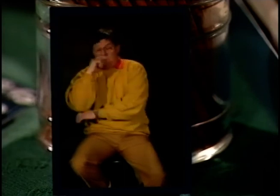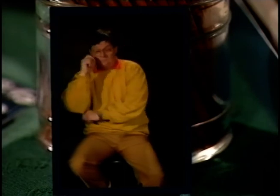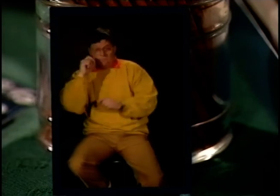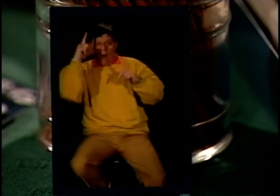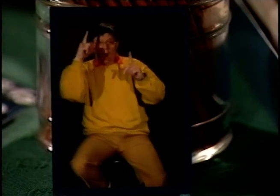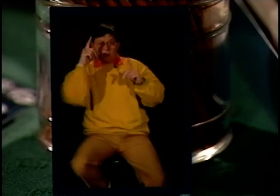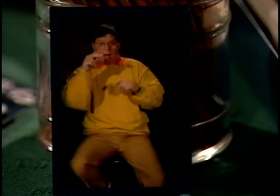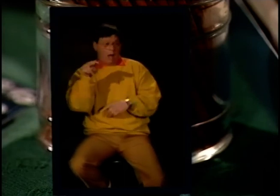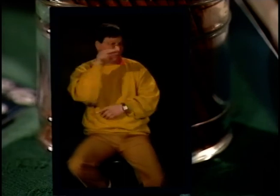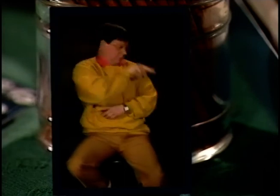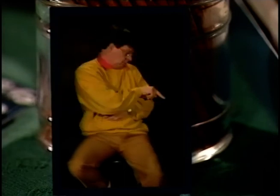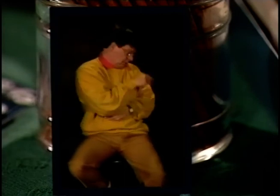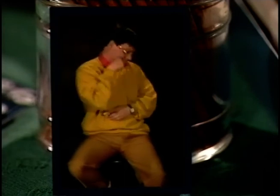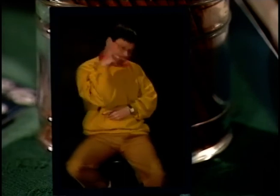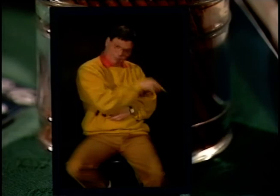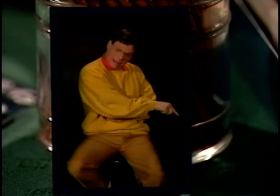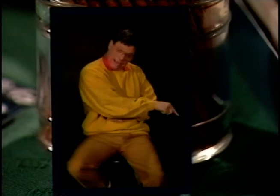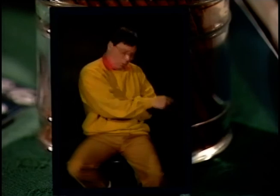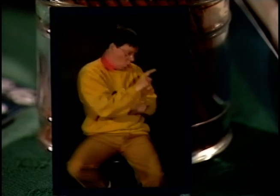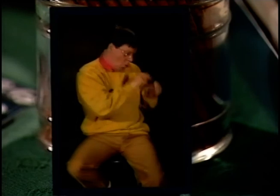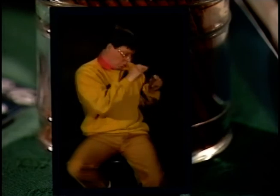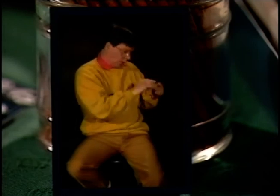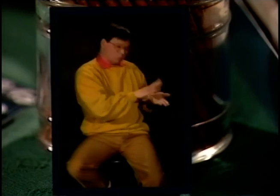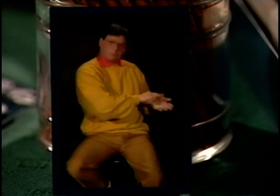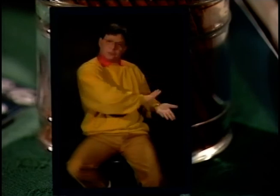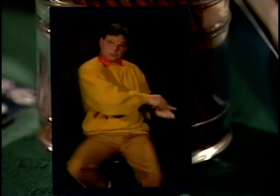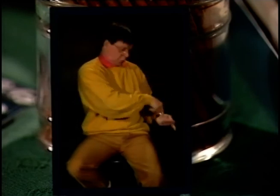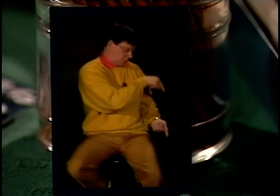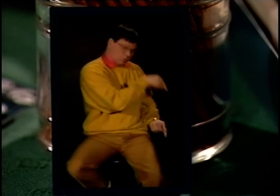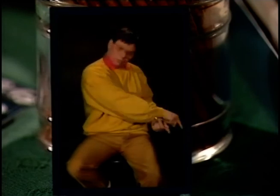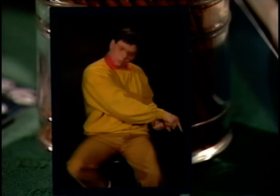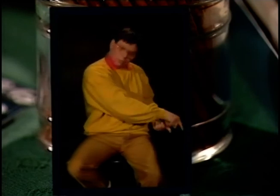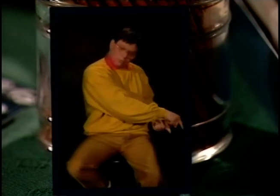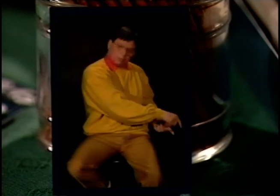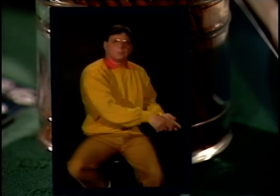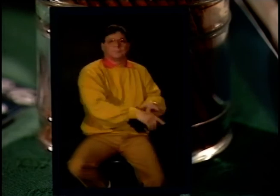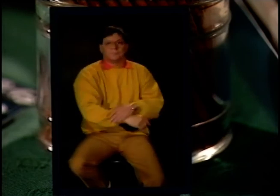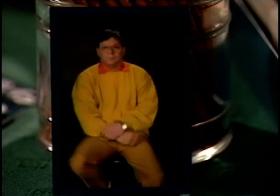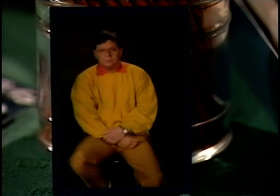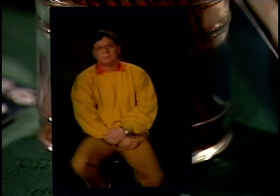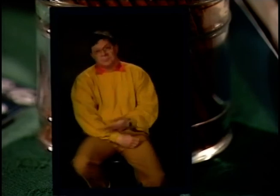När han sedan vaknade tittade han ner åt vänster och upptäckte att smörgåsarna var borta. Mm.